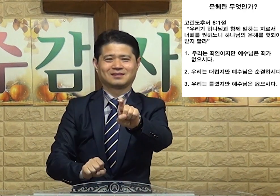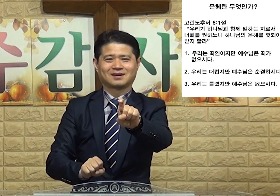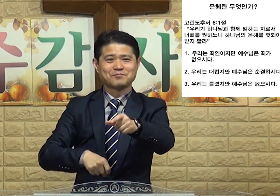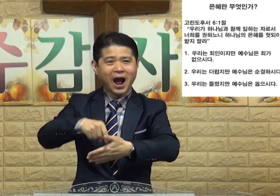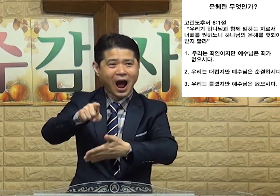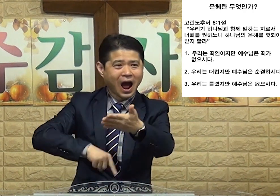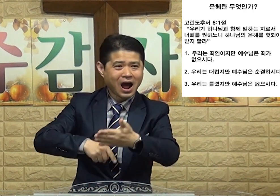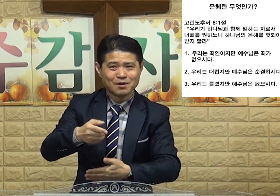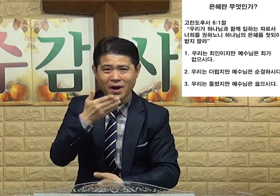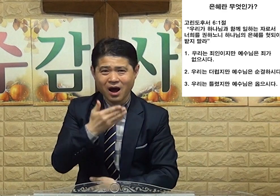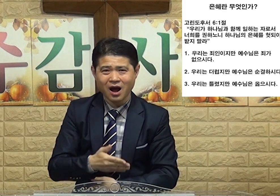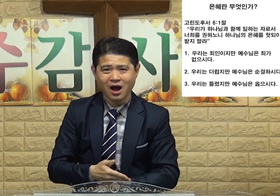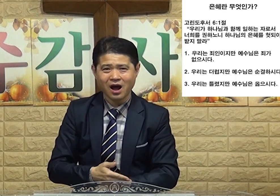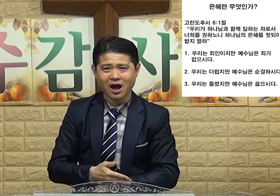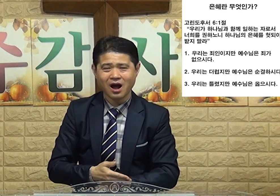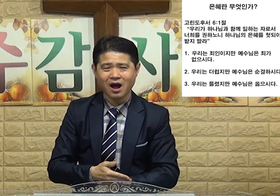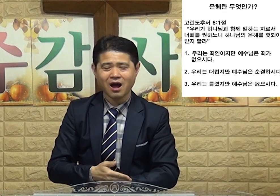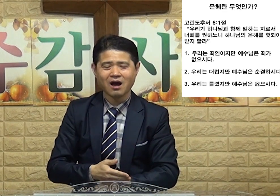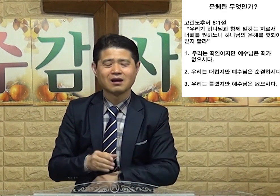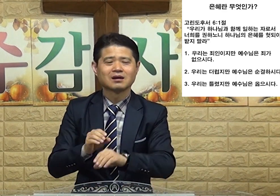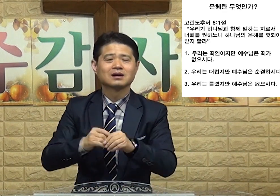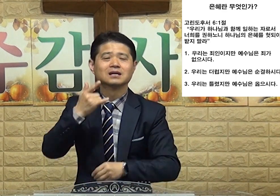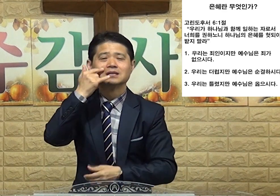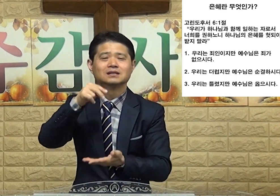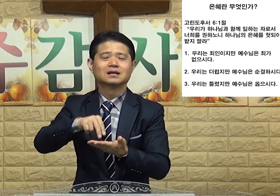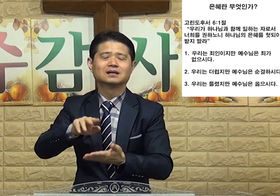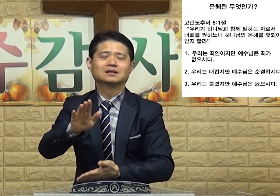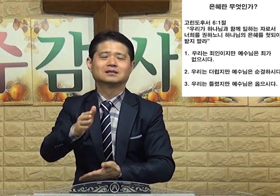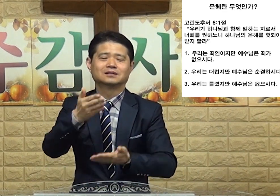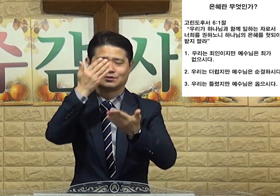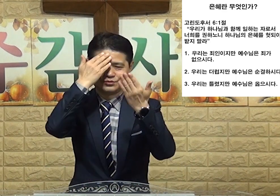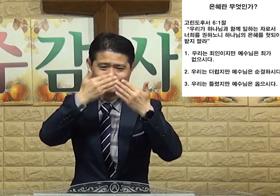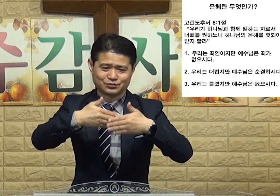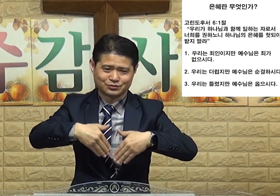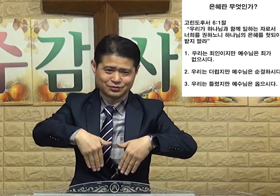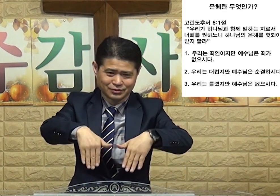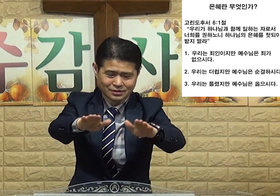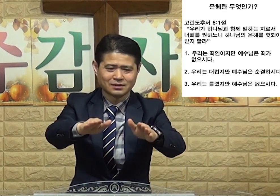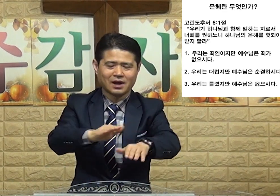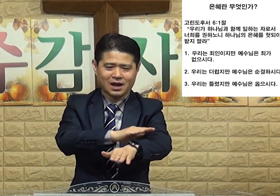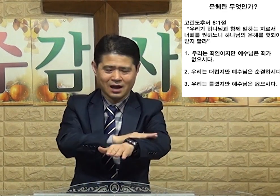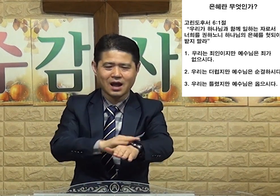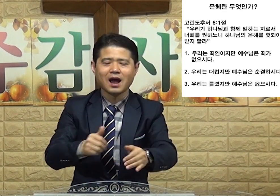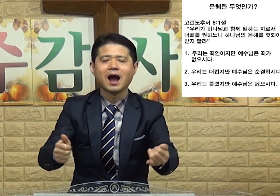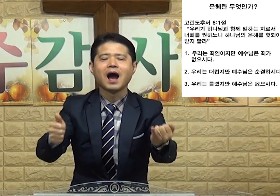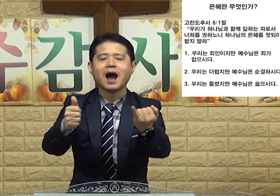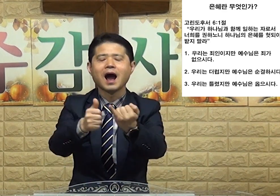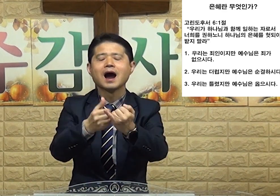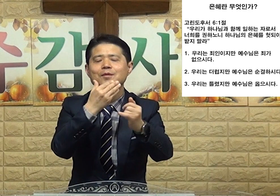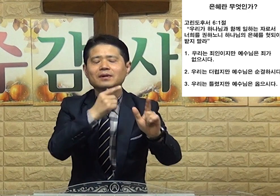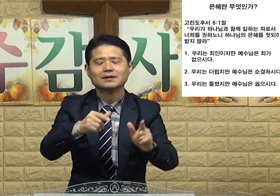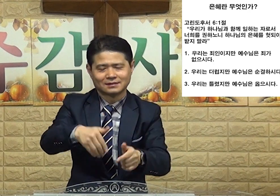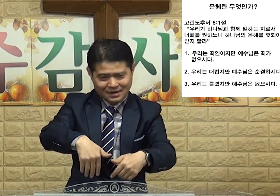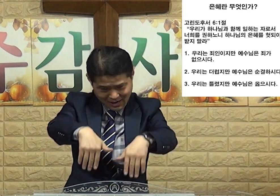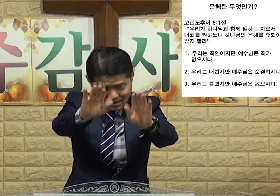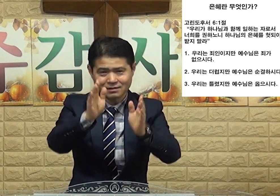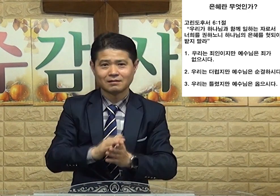원하겠습니까? 10억이겠습니까? 부모 입장에서는 그냥 값없이 주는 것입니다. 결혼을